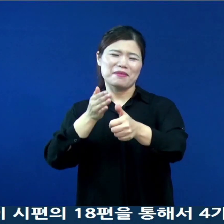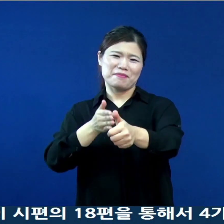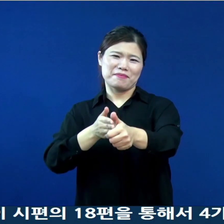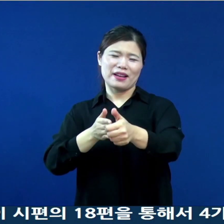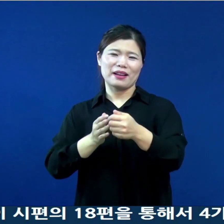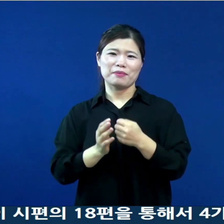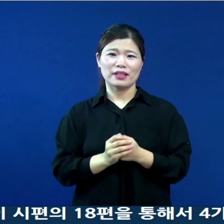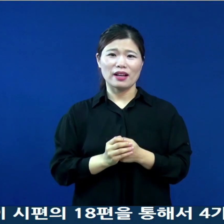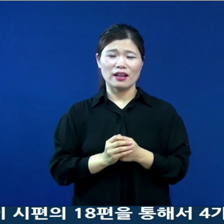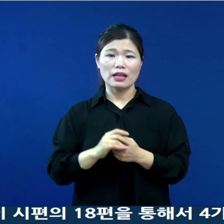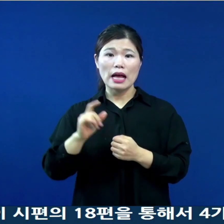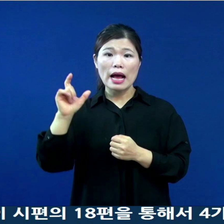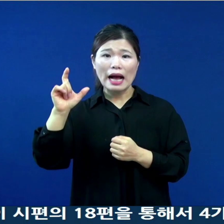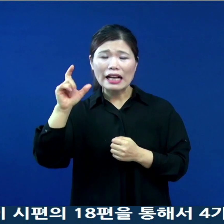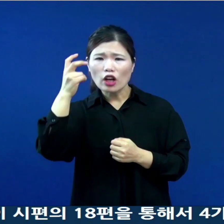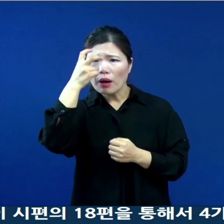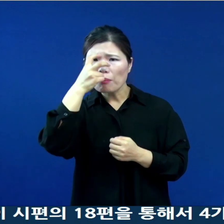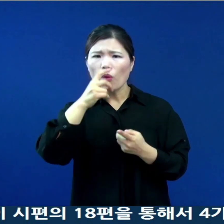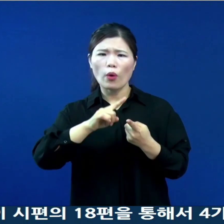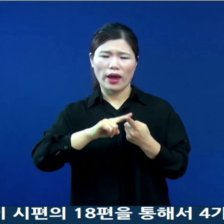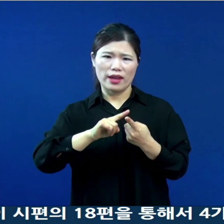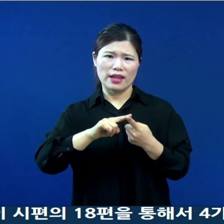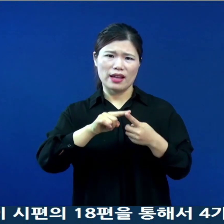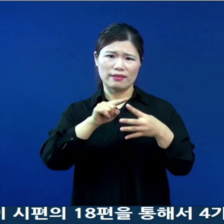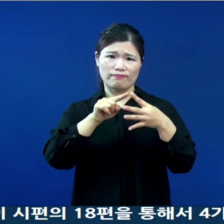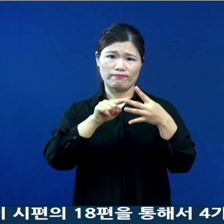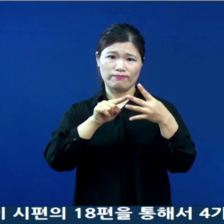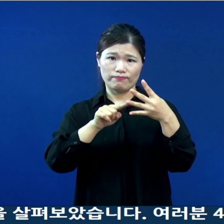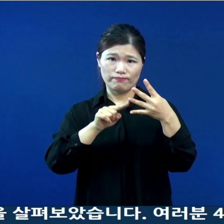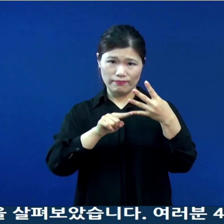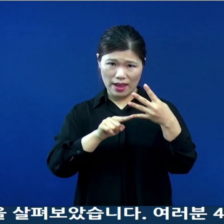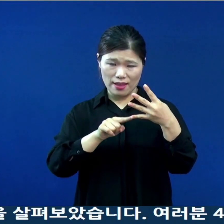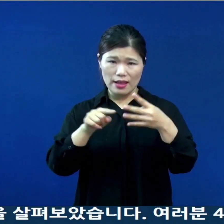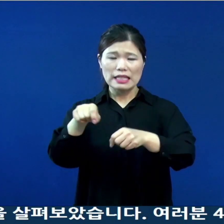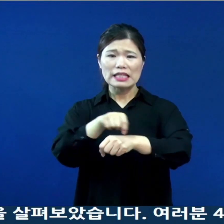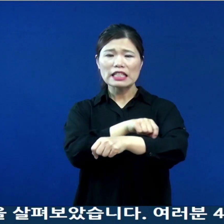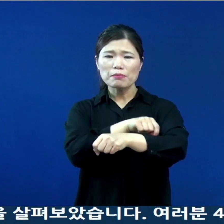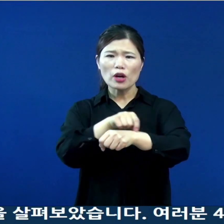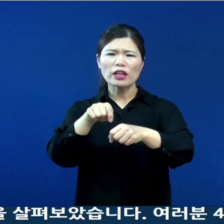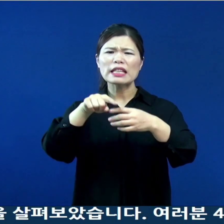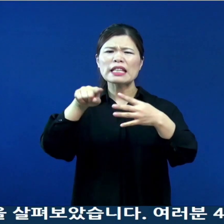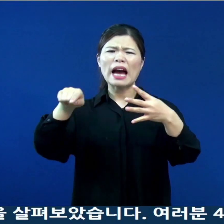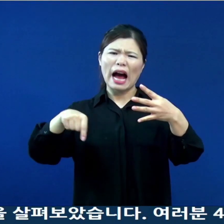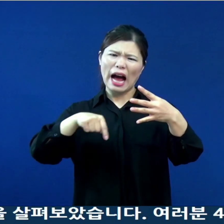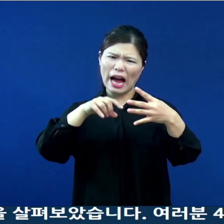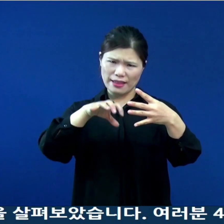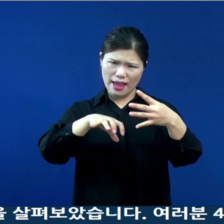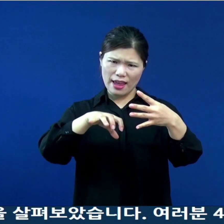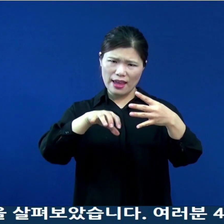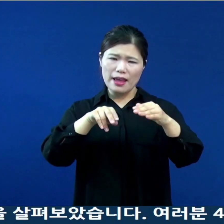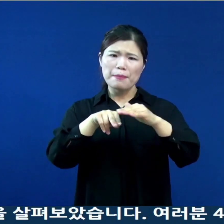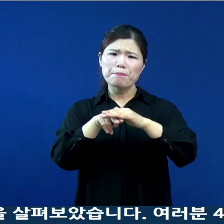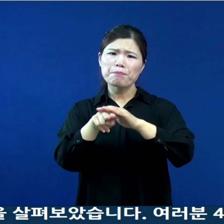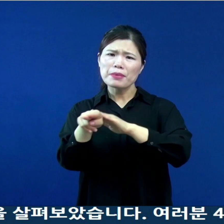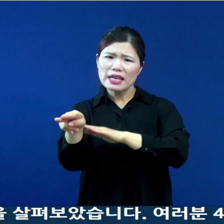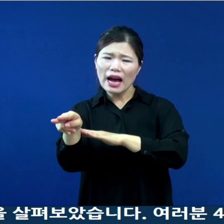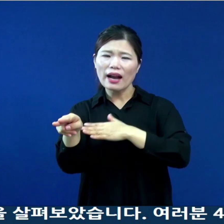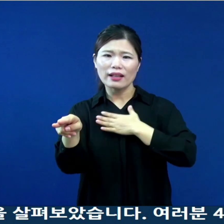보호의 이 이미지들, 특별히 그 안에 피할